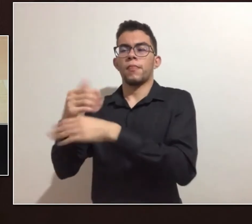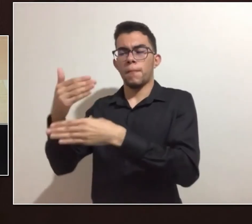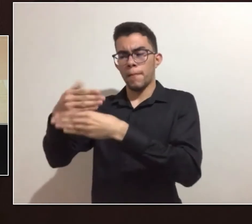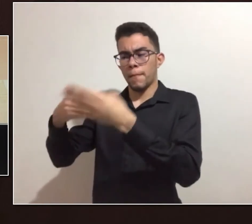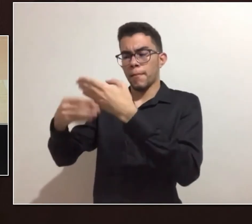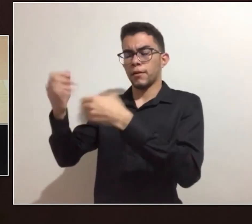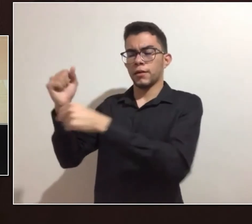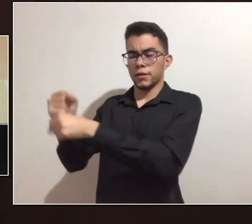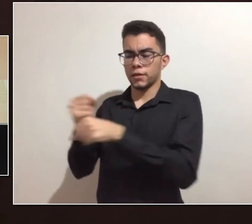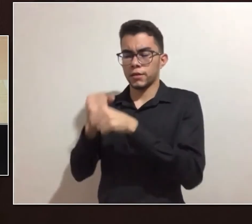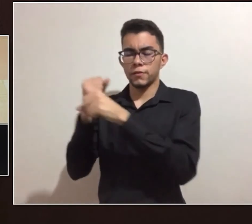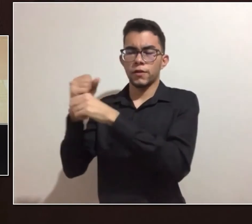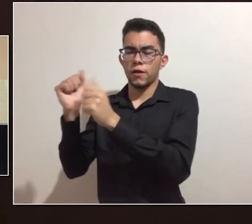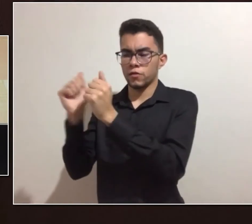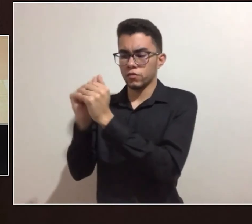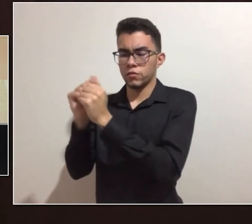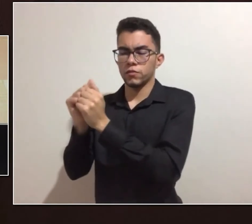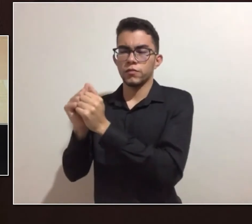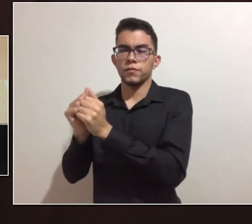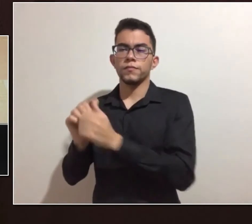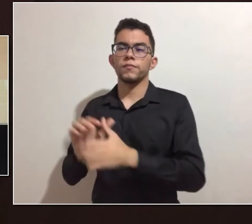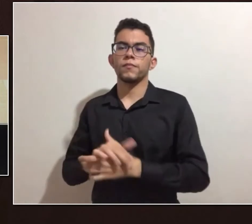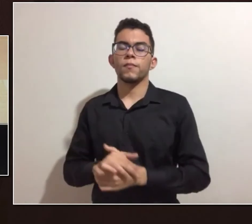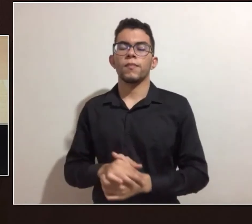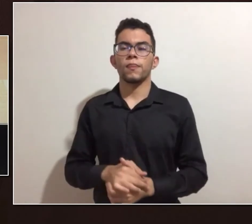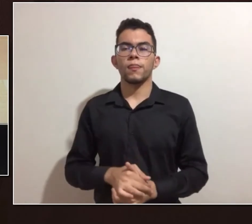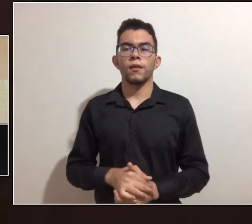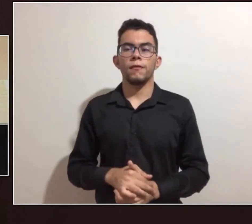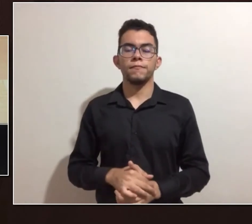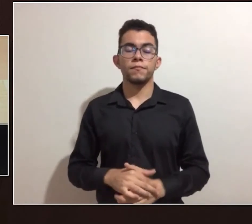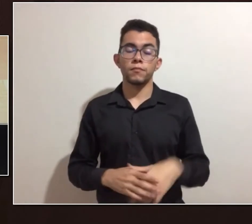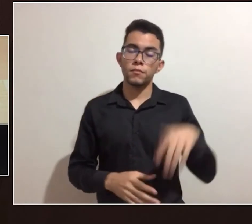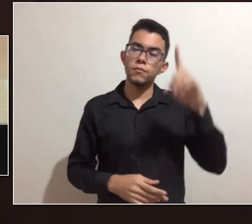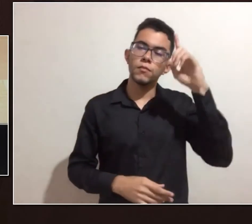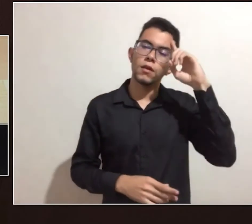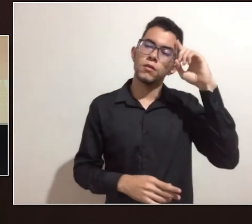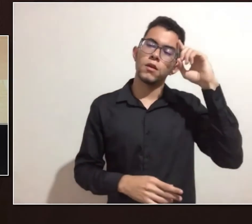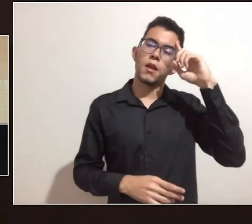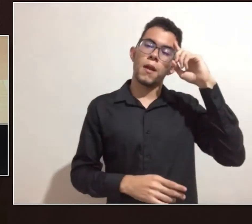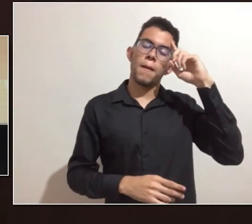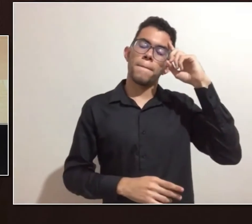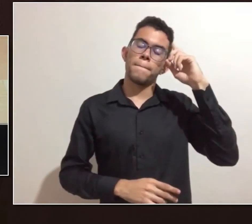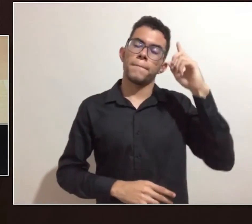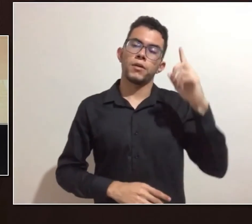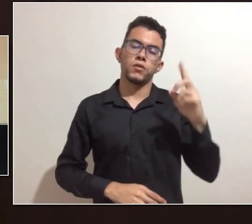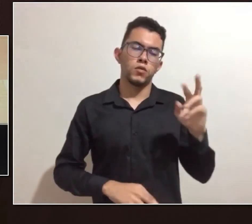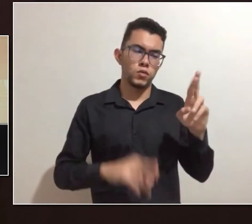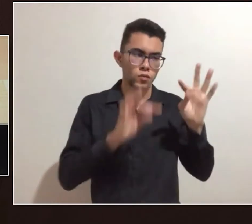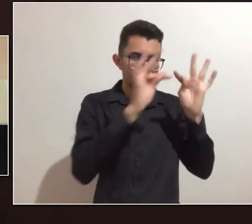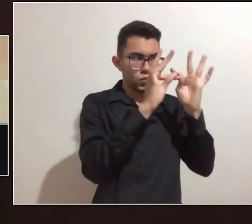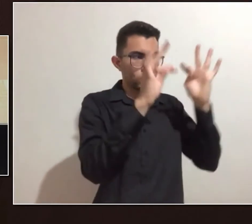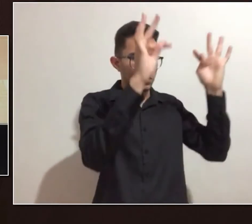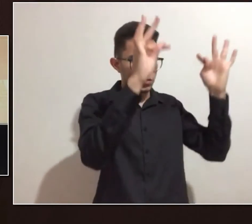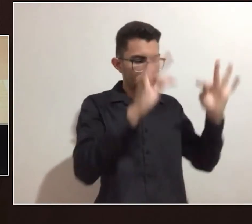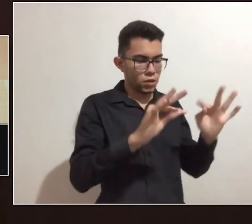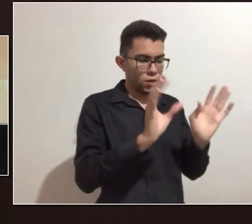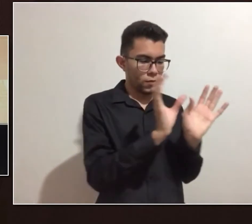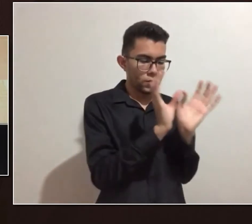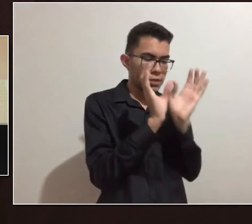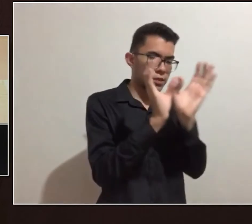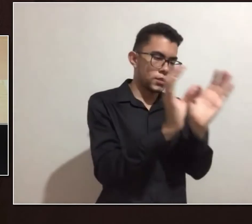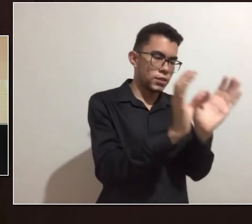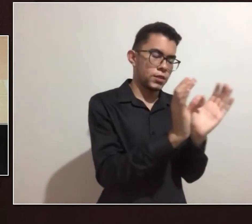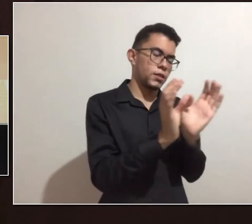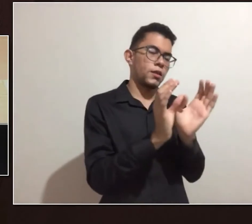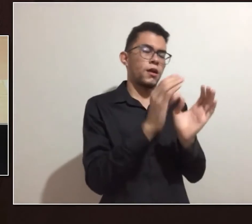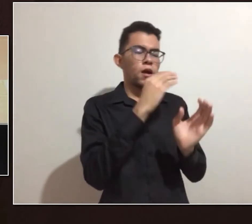versículo 46. Diariamente perseveravam unânimes no templo, partiam pão de casa em casa,